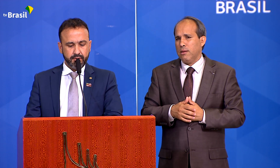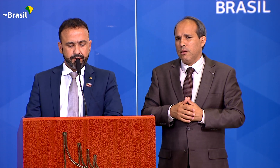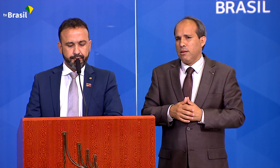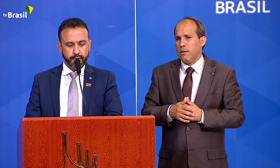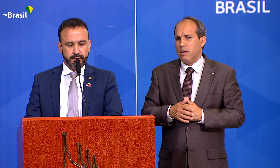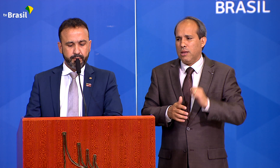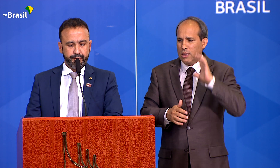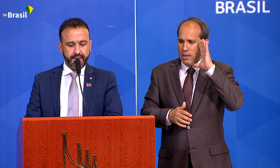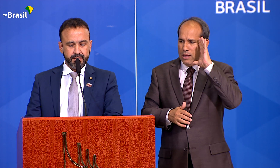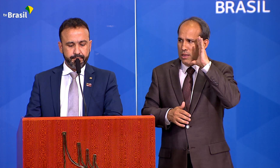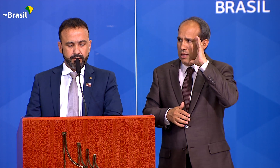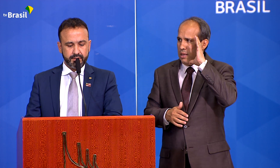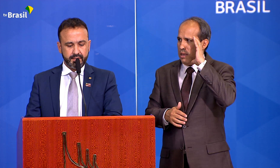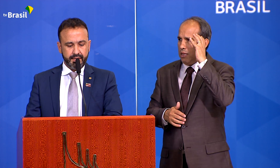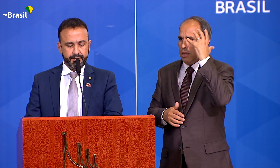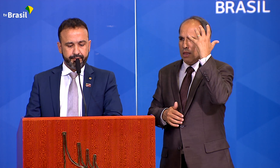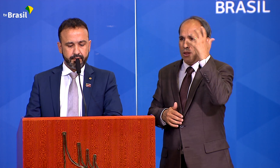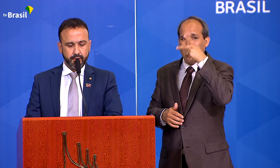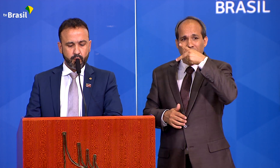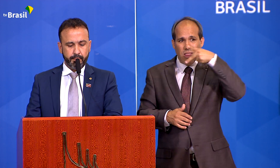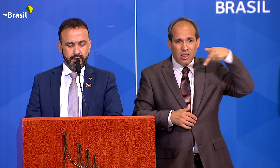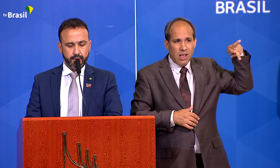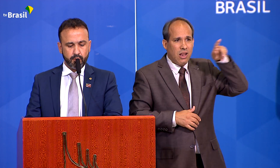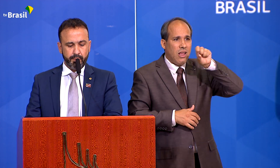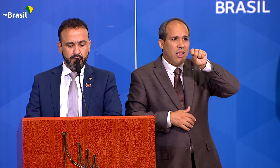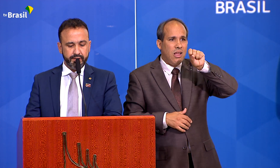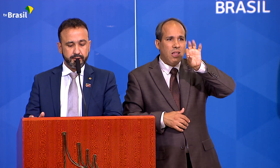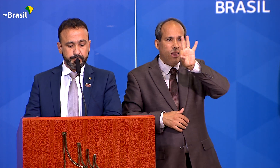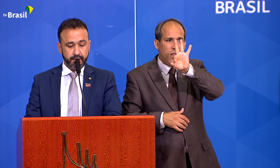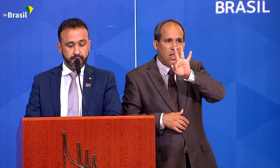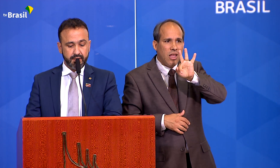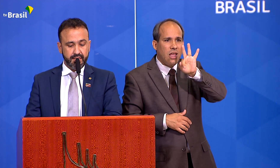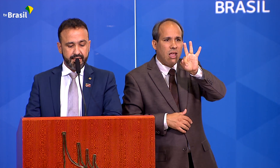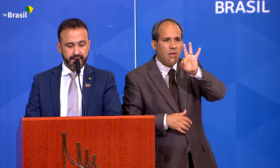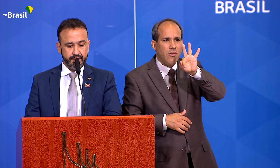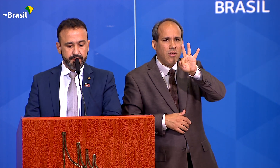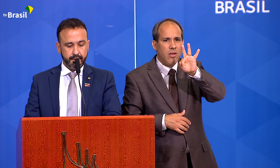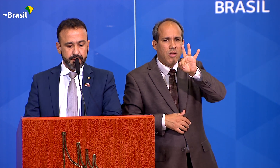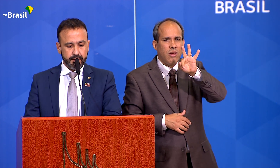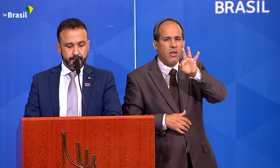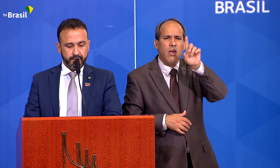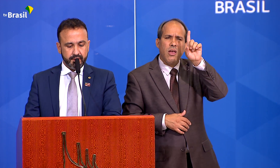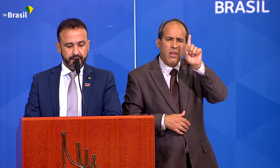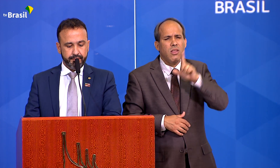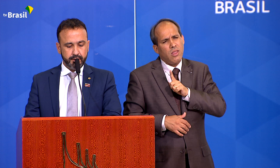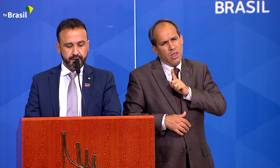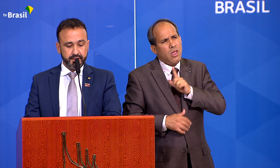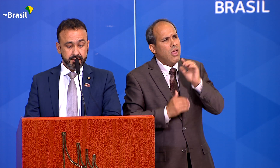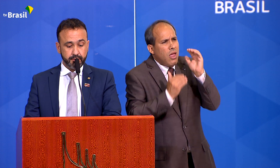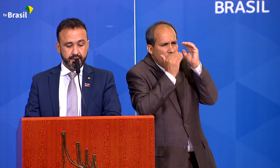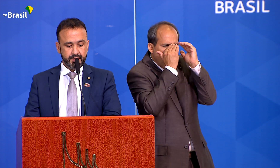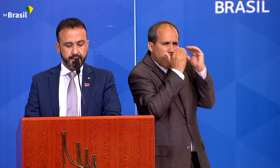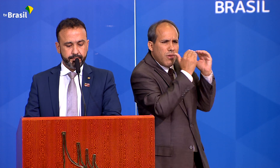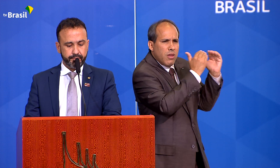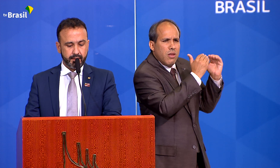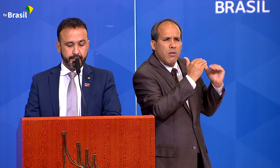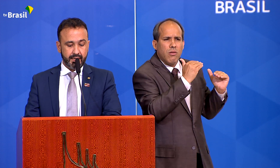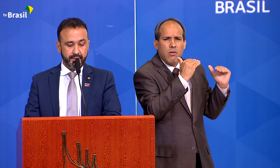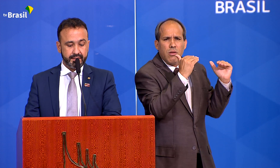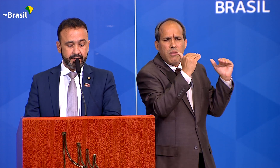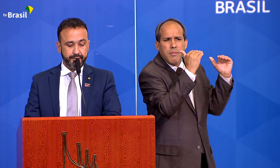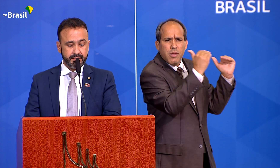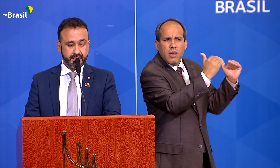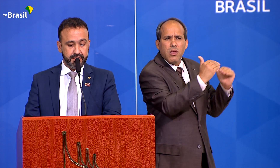a decisão que foi proferida pelo STF como o maior respeito que lhe é devido entendo